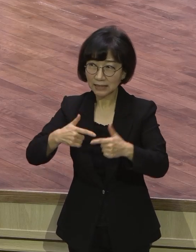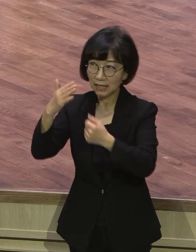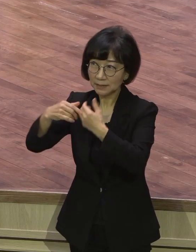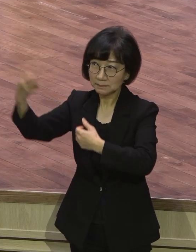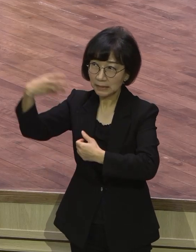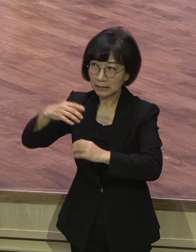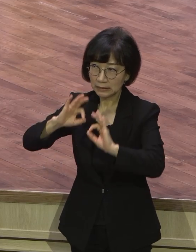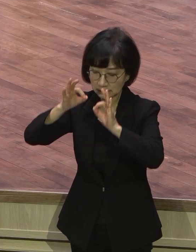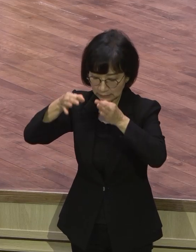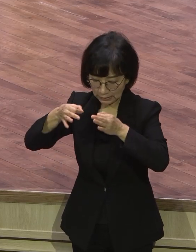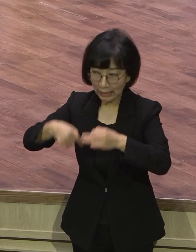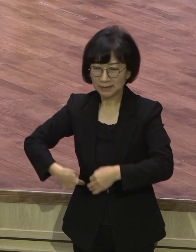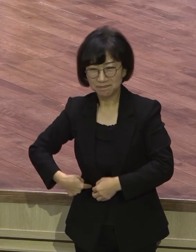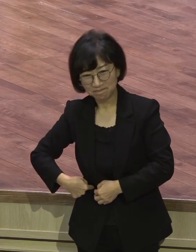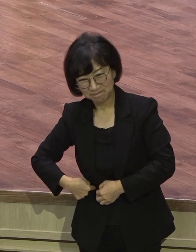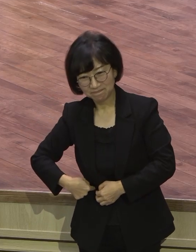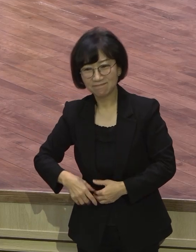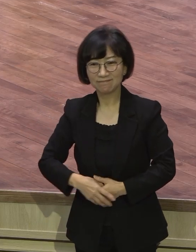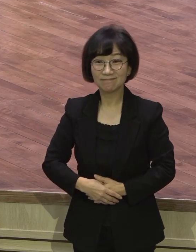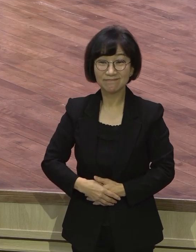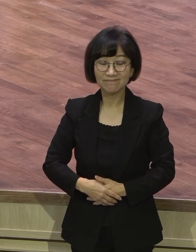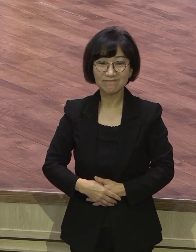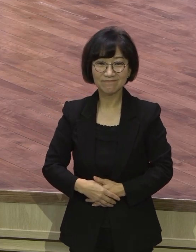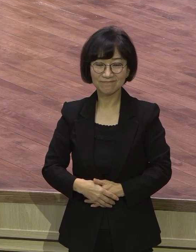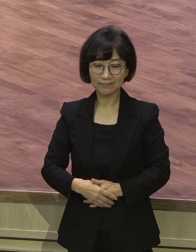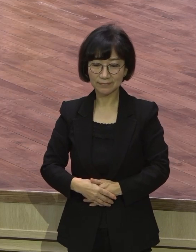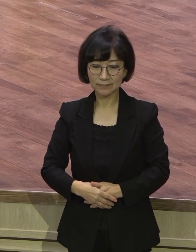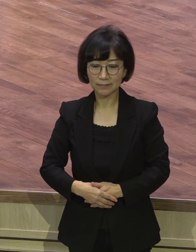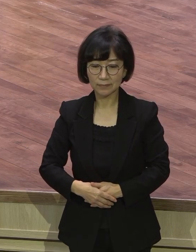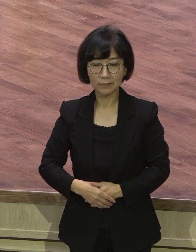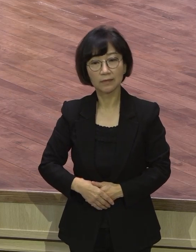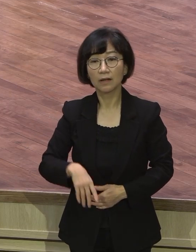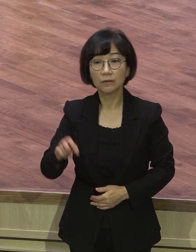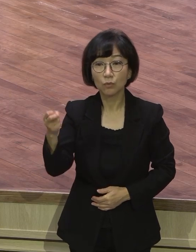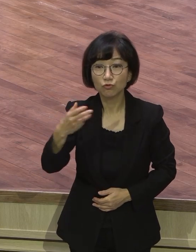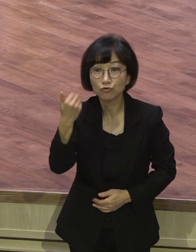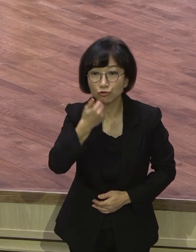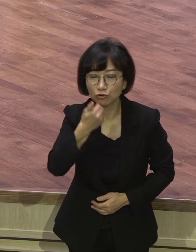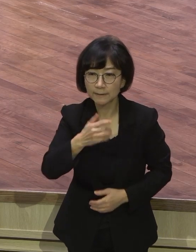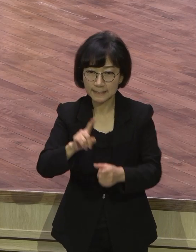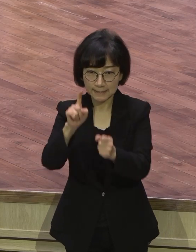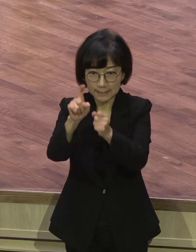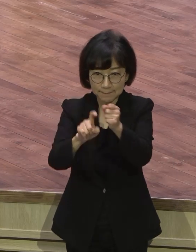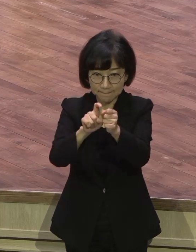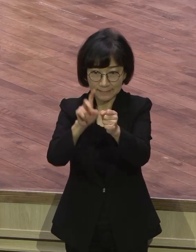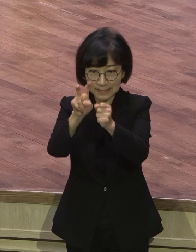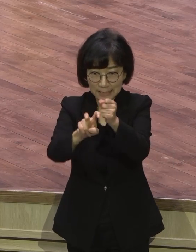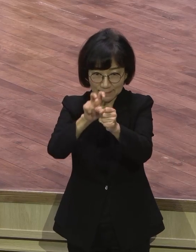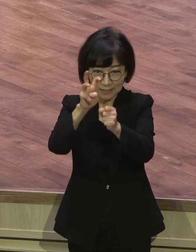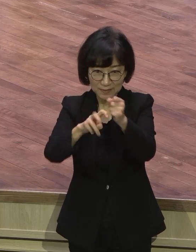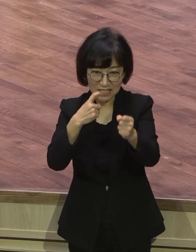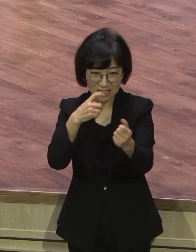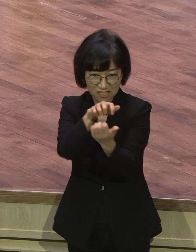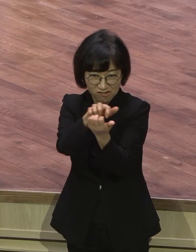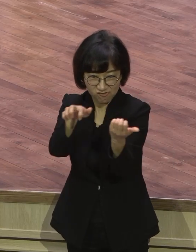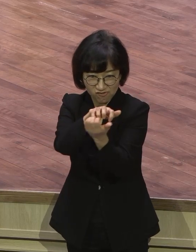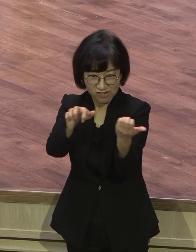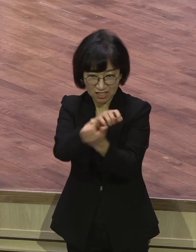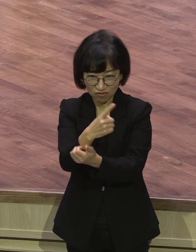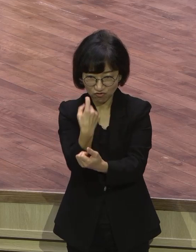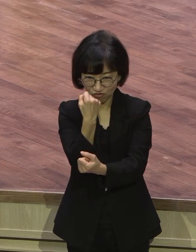나는 어떤 사람들은 몇 년 몇 십 년 끝까지 원수 미워하면서 저